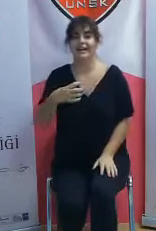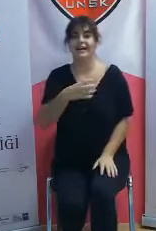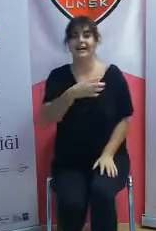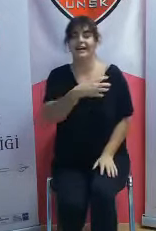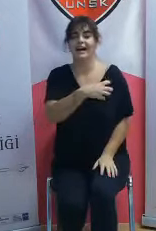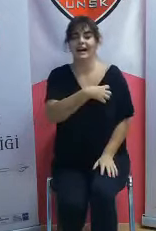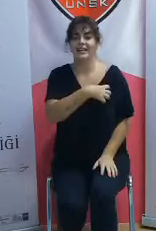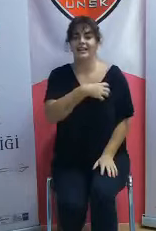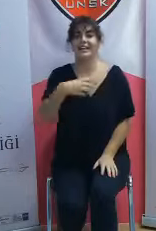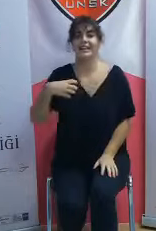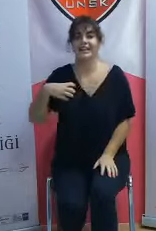Anne.